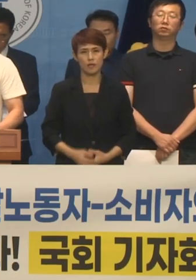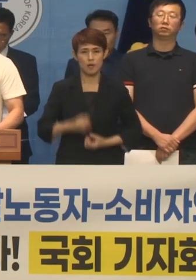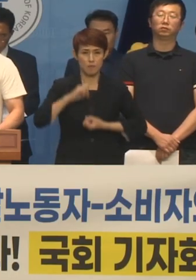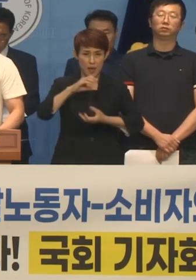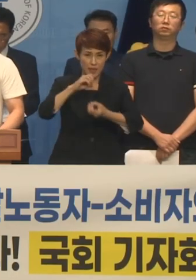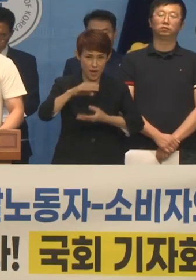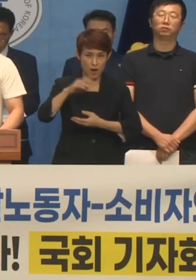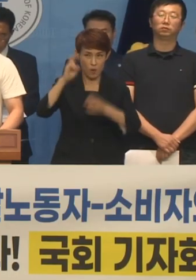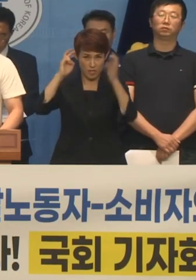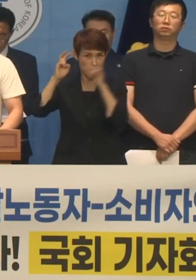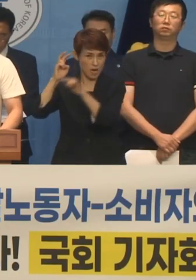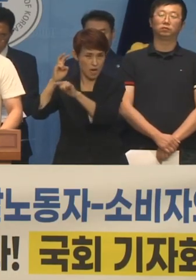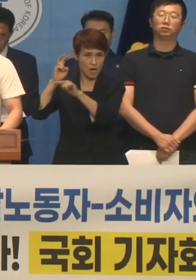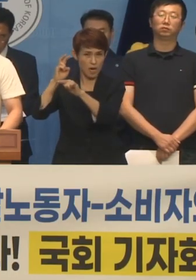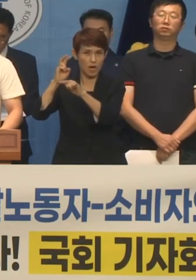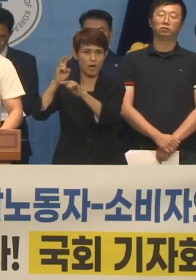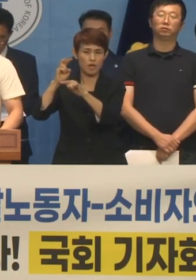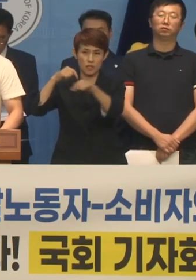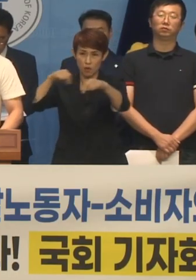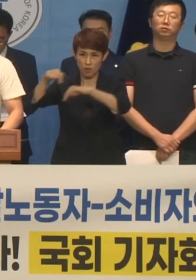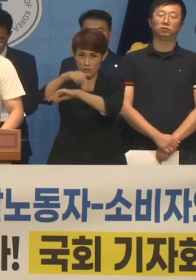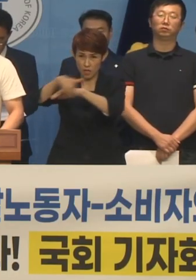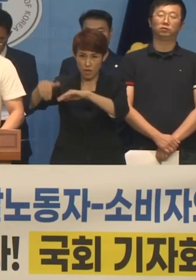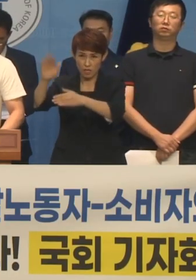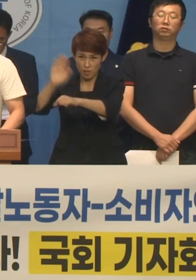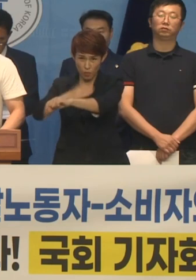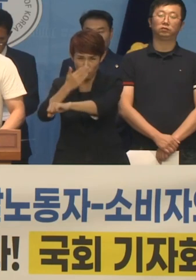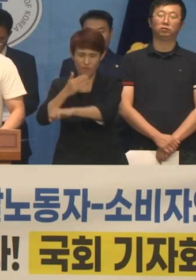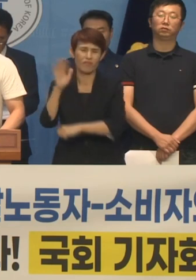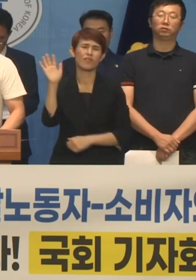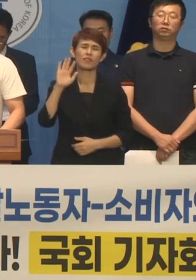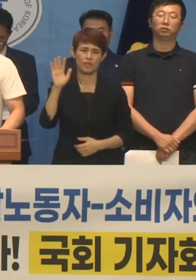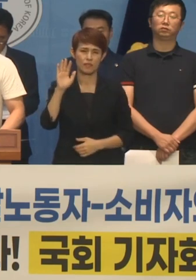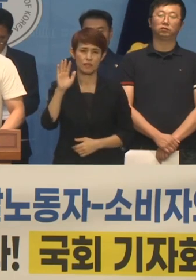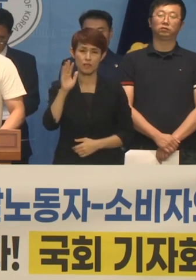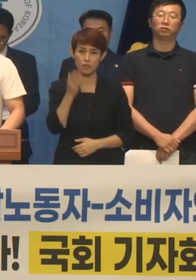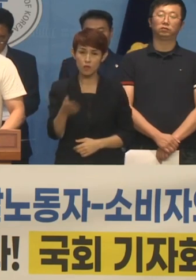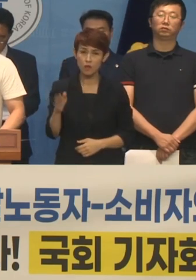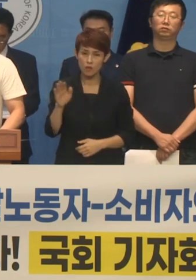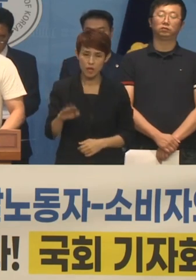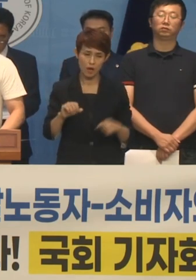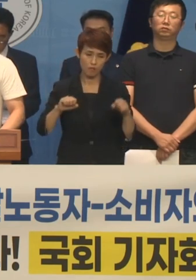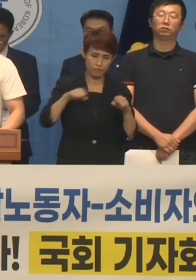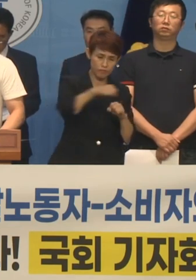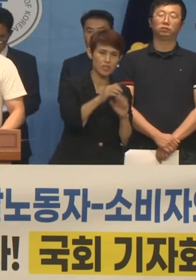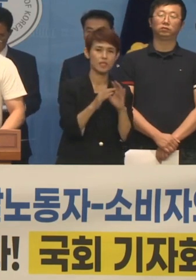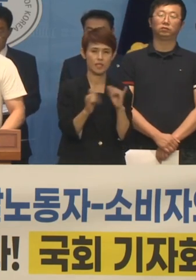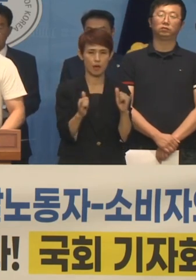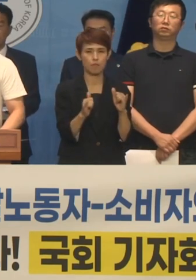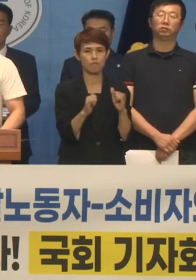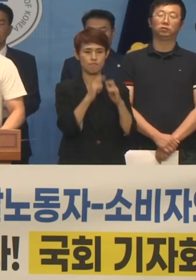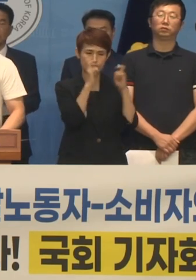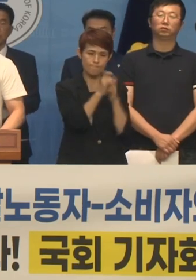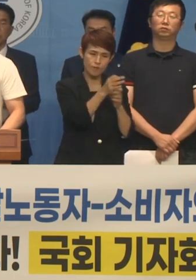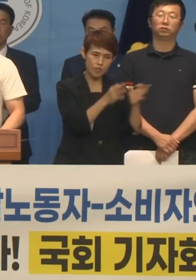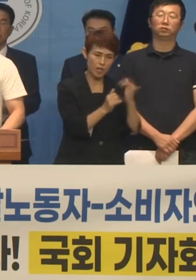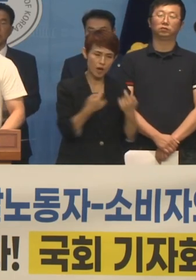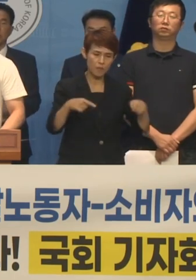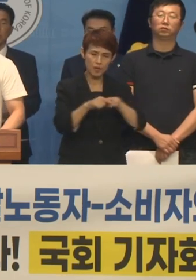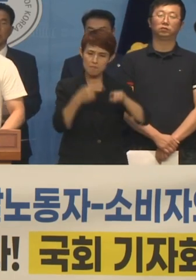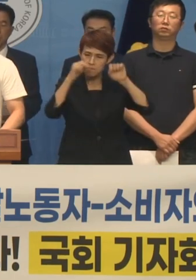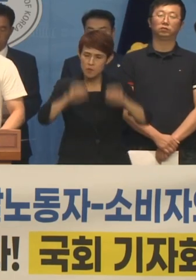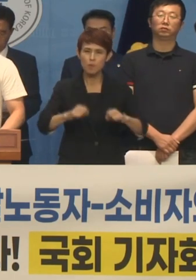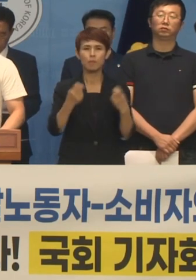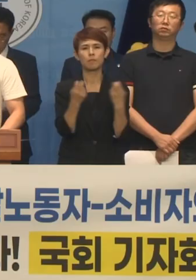배달 플랫폼 기업의 정책이 전부 잘못되었다고 보지는 않습니다. 하지만 라이더, 자영업자 모두와 상생할 수 있는